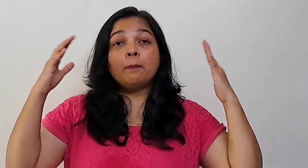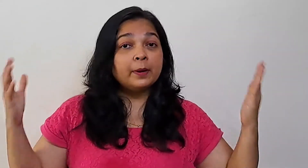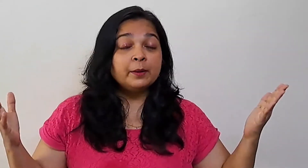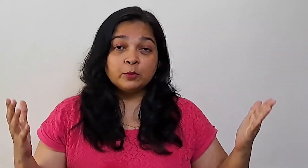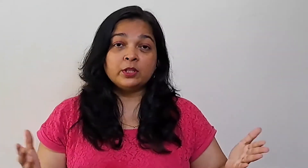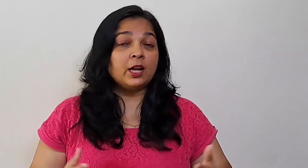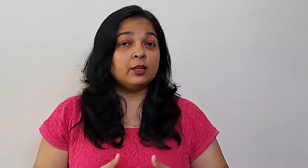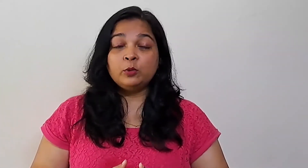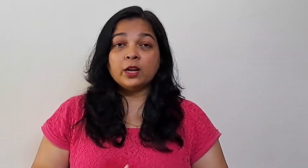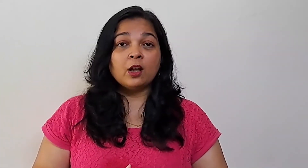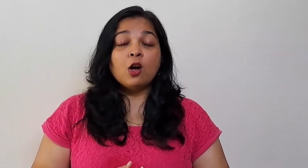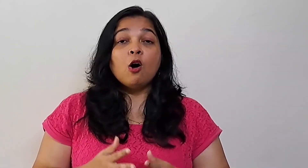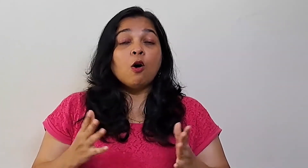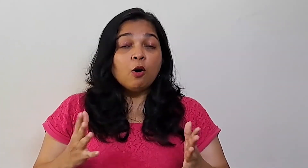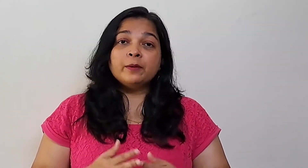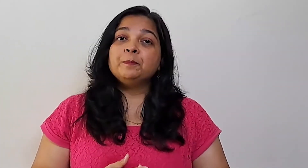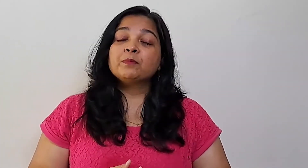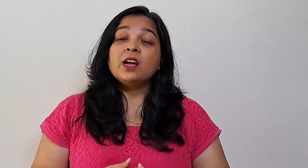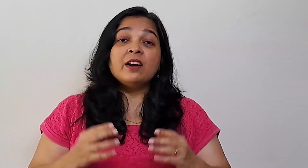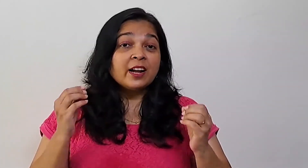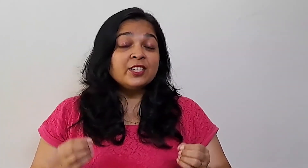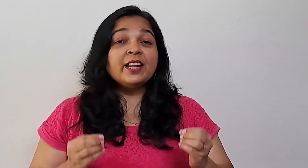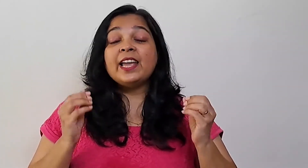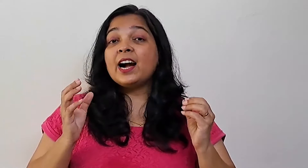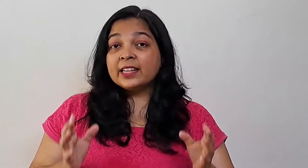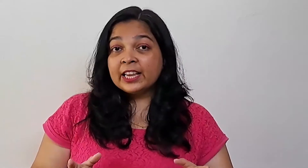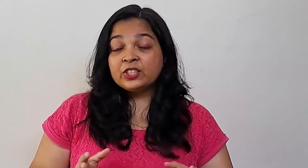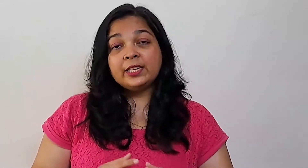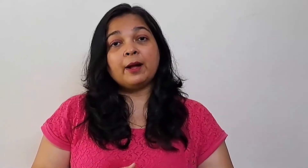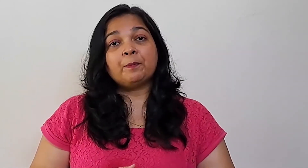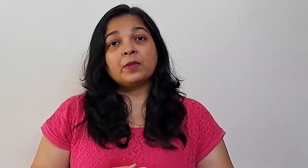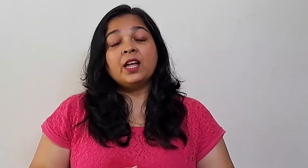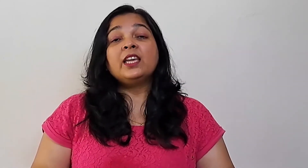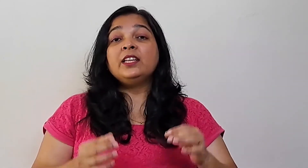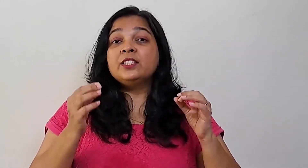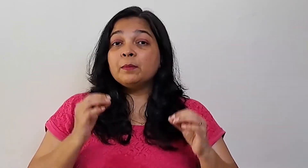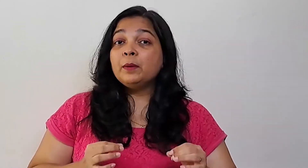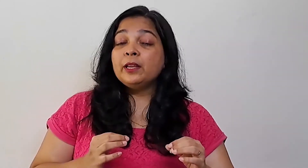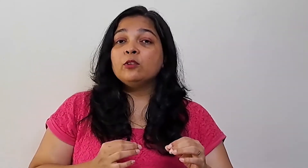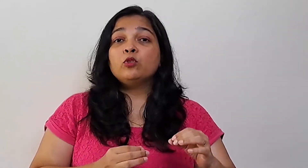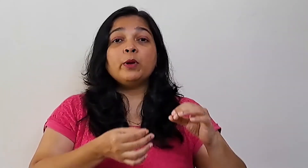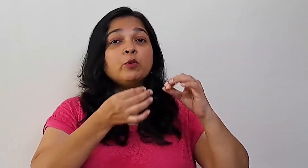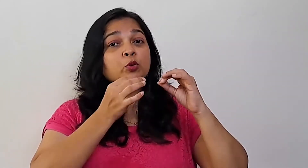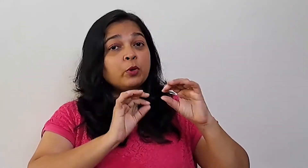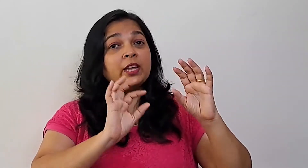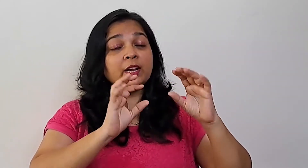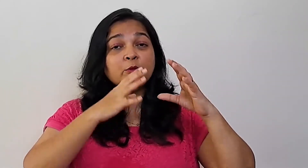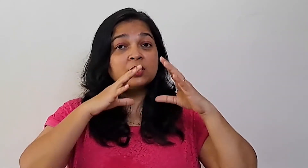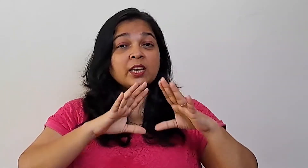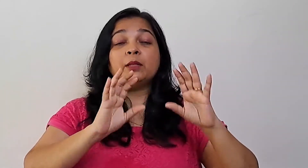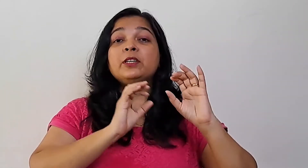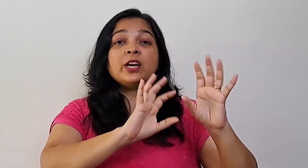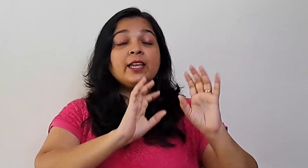ਸੋਚੋ ਕਿੰਨੀ ਵੱਡੀ ਮੂਰਤੀ ਹੋਵੇਗੀ। ਤੇ ਰਾਜਾ ਨੇ ਆਦੇਸ਼ ਦਿੱਤਾ ਕਿ ਜਦੋਂ ਵੀ, ਮਤਲਬ ਜਦੋਂ